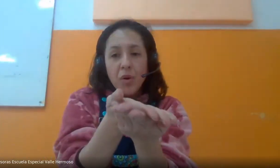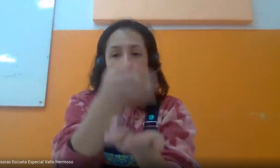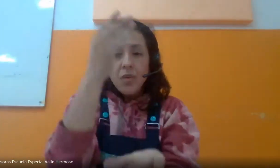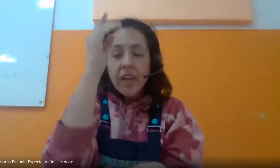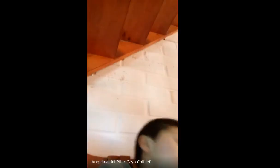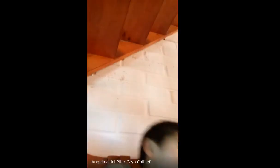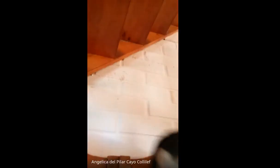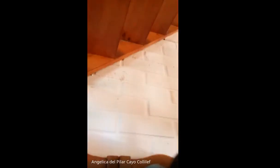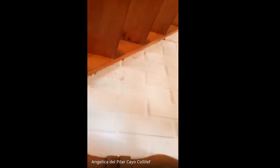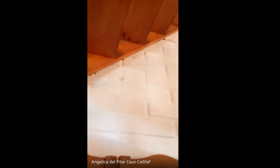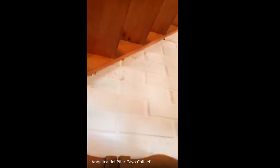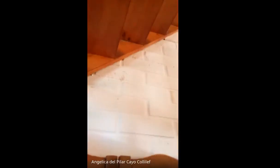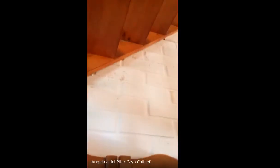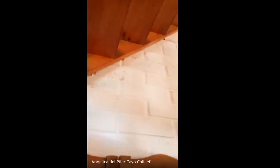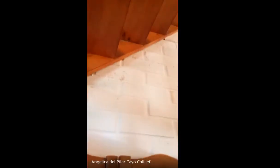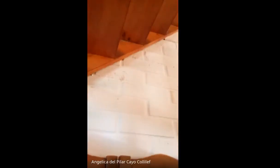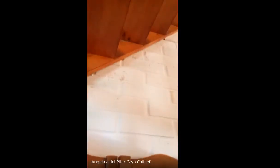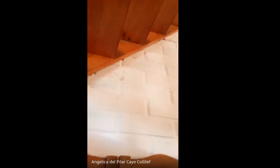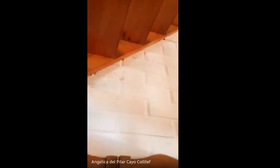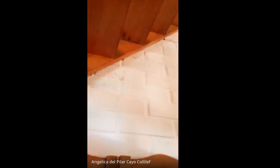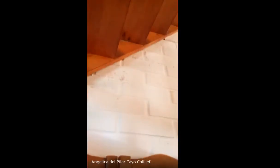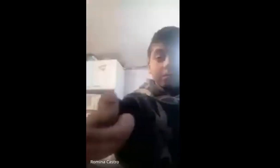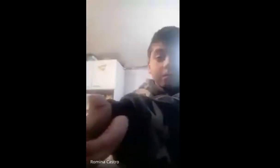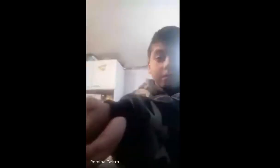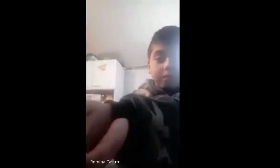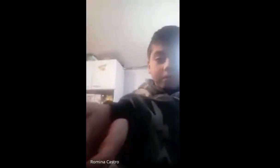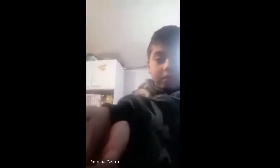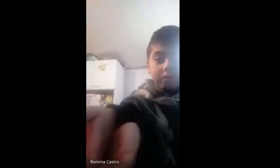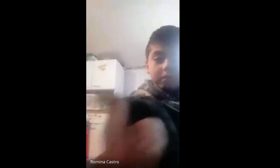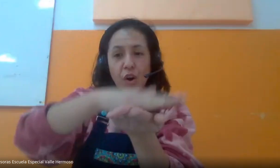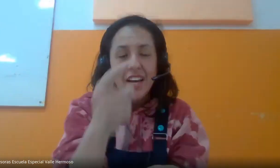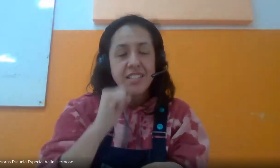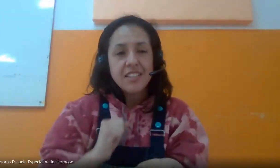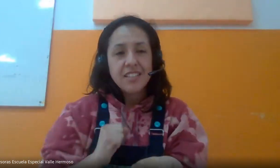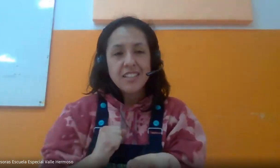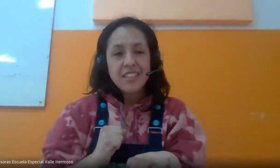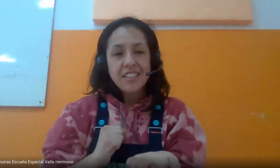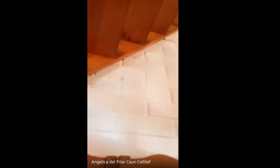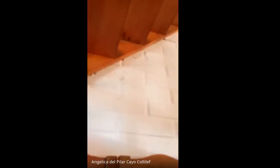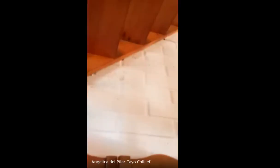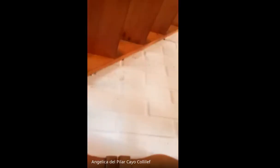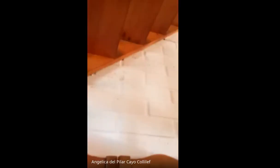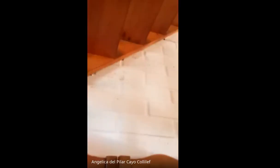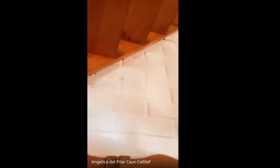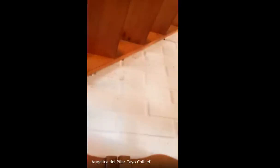¿cómo estás? ¿Cómo estás? Del ministerio.